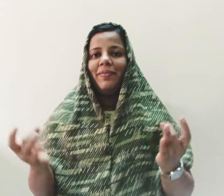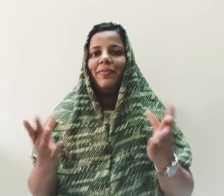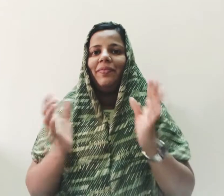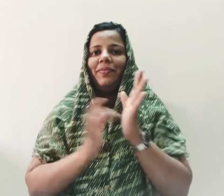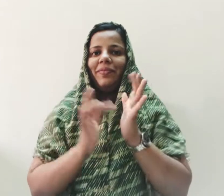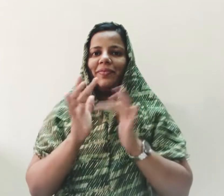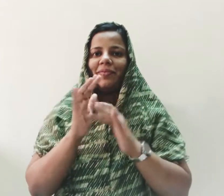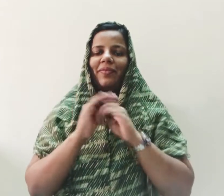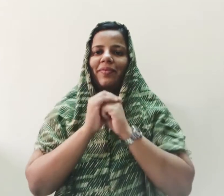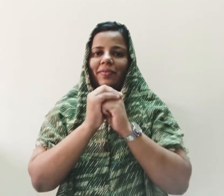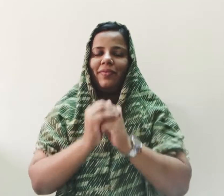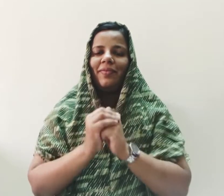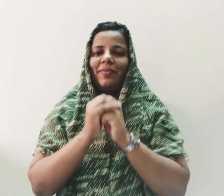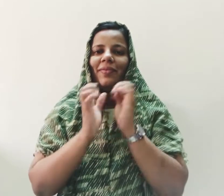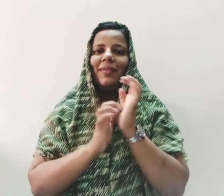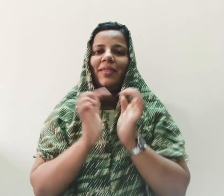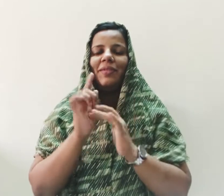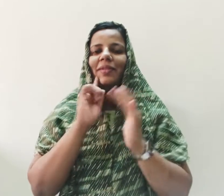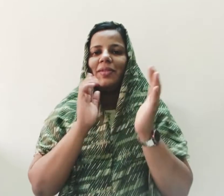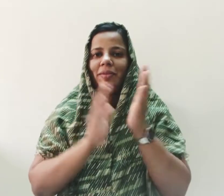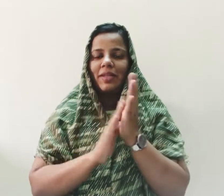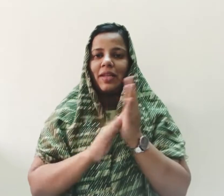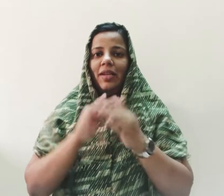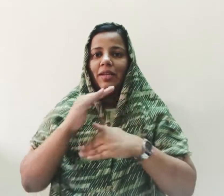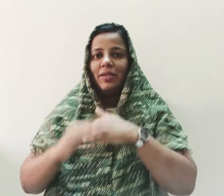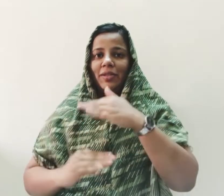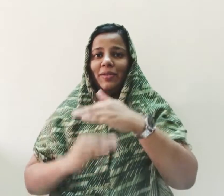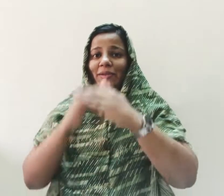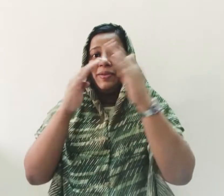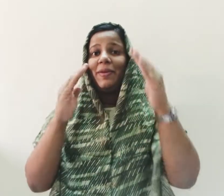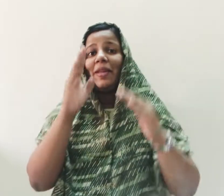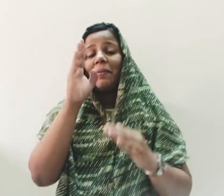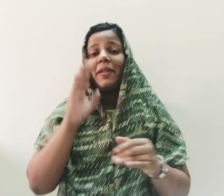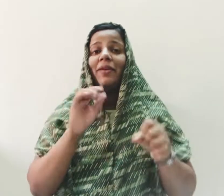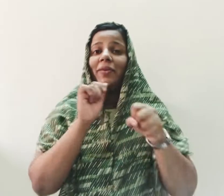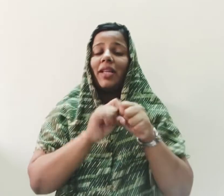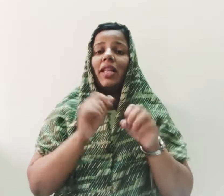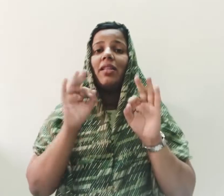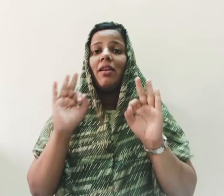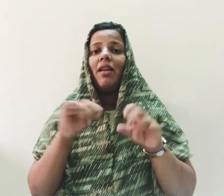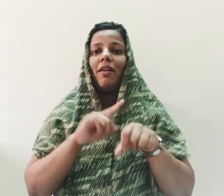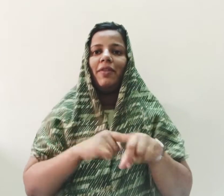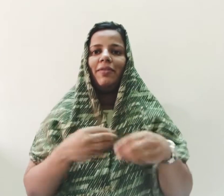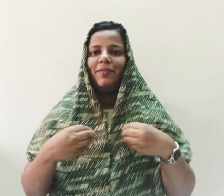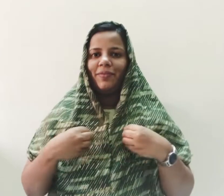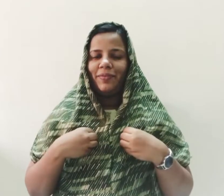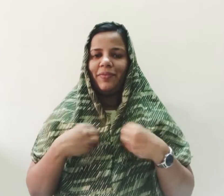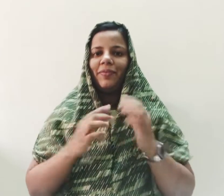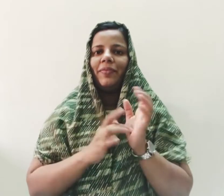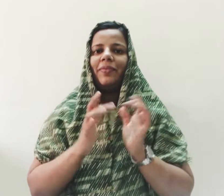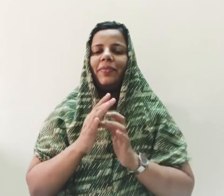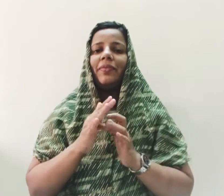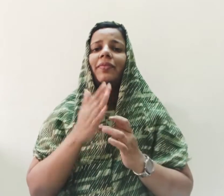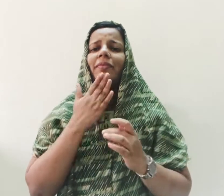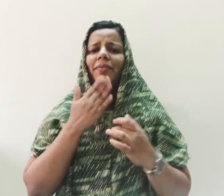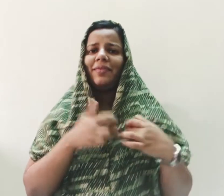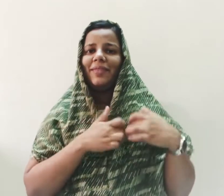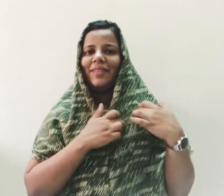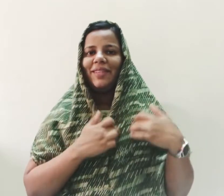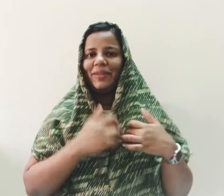നമ്മുടെ കർത്താവിനെ ആരാധിക്കുവാൻ, കർത്താവിനെ സ്തുതിക്കുവാൻ നമ്മുടെ സ്വർഗീയ പിതാവ് ഒരുക്കി തന്നിരിക്കുന്ന നല്ല സാവകാശത്തിനായിട്ട് നമുക്ക് നന്ദി നിറഞ്ഞ ഹൃദയത്തോടെ സ്തോത്രം